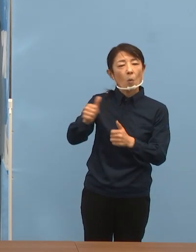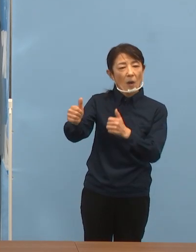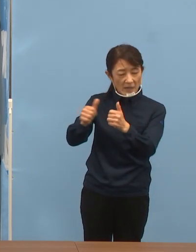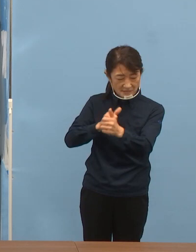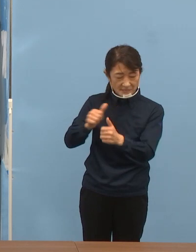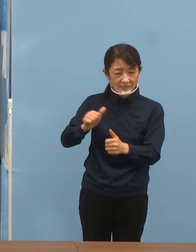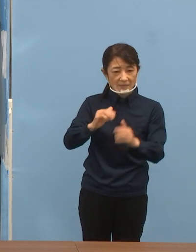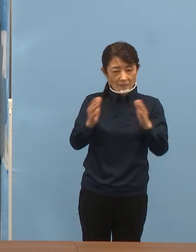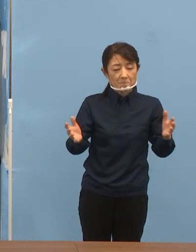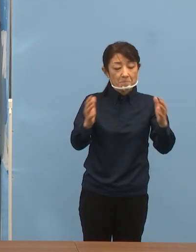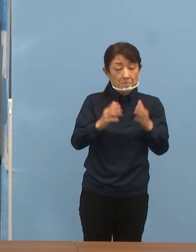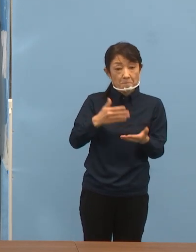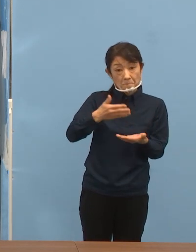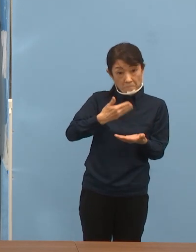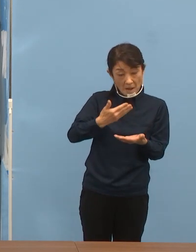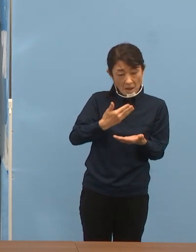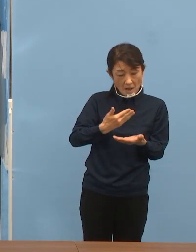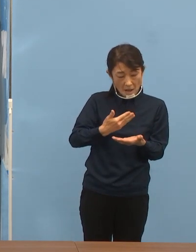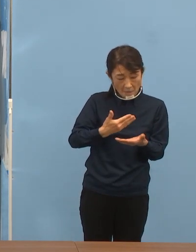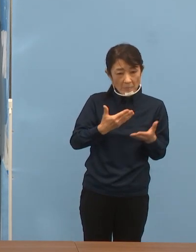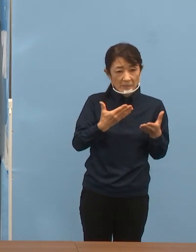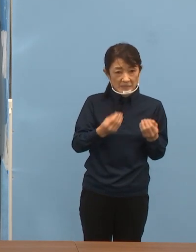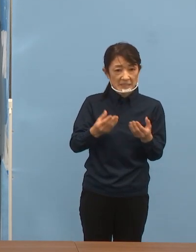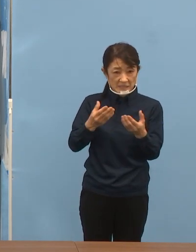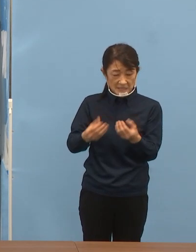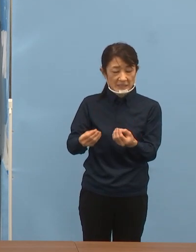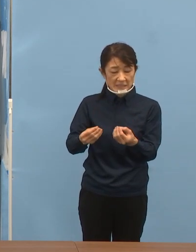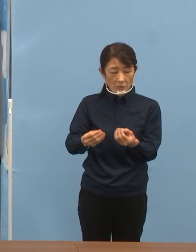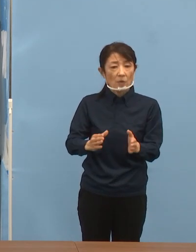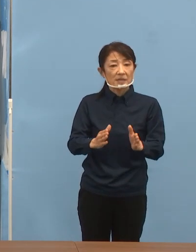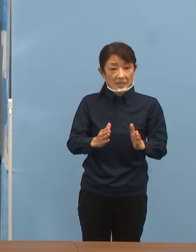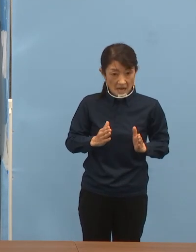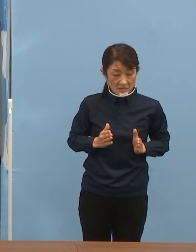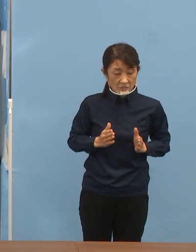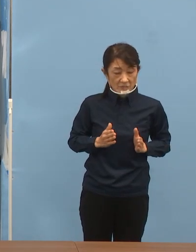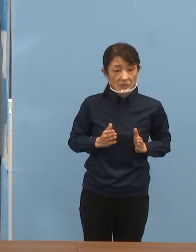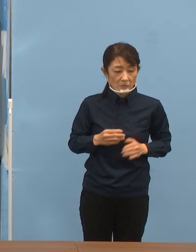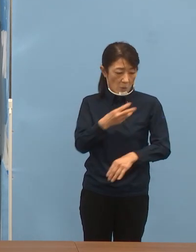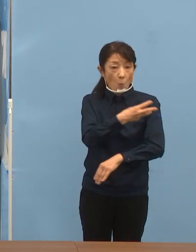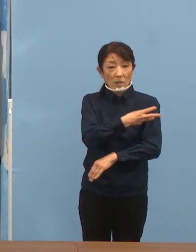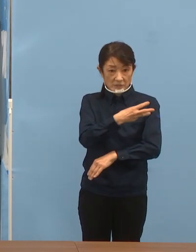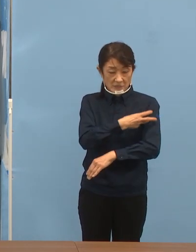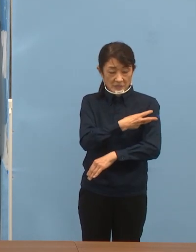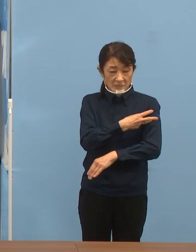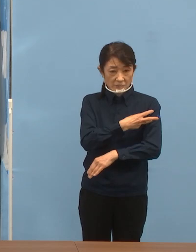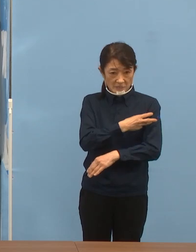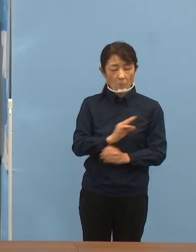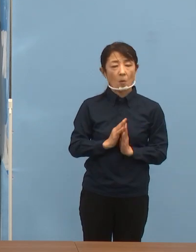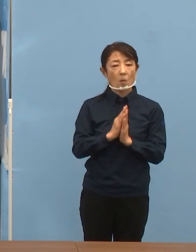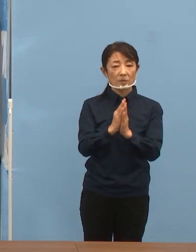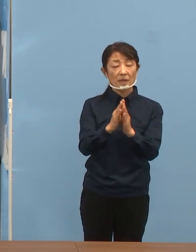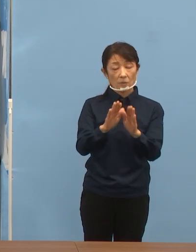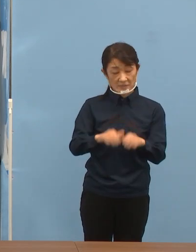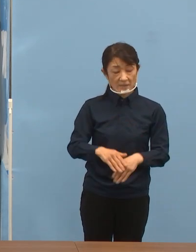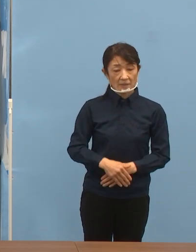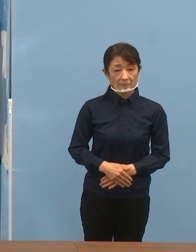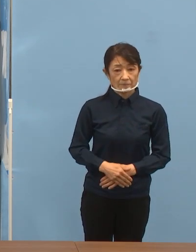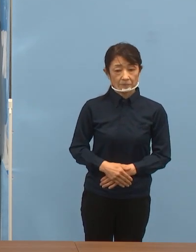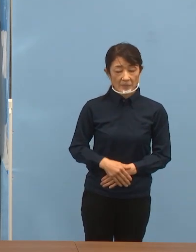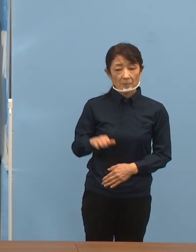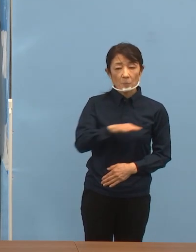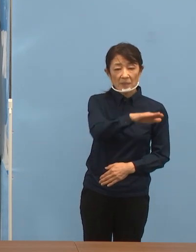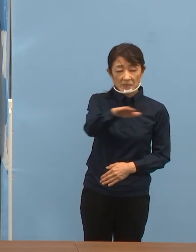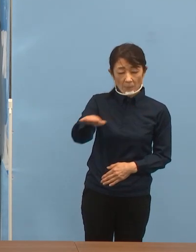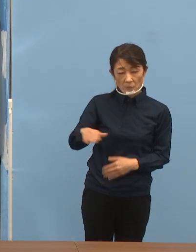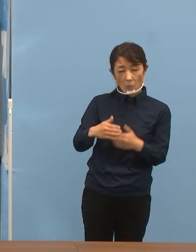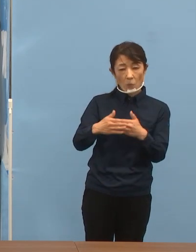の感染防止対策の徹底のほか、積極的なワクチン接種等についてお願いをしたところでございます。県民の皆様方の